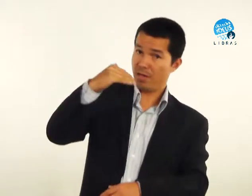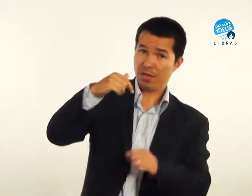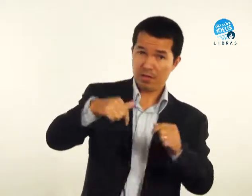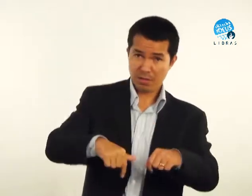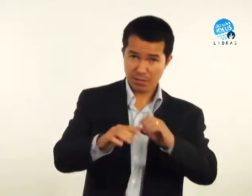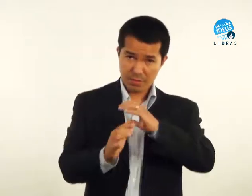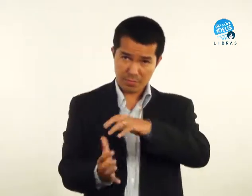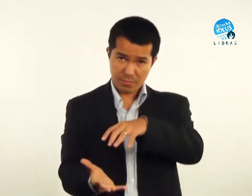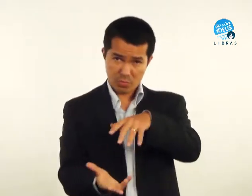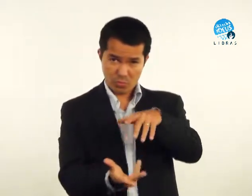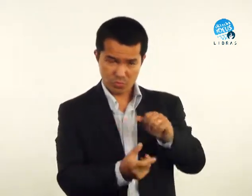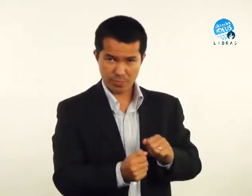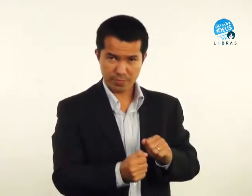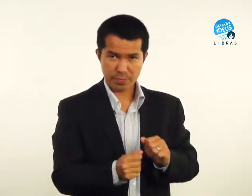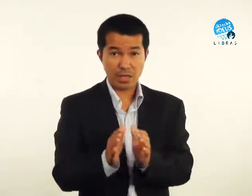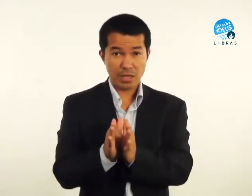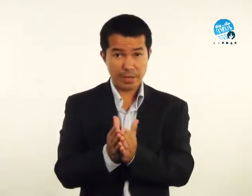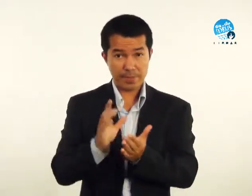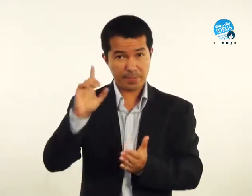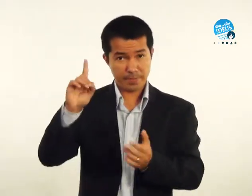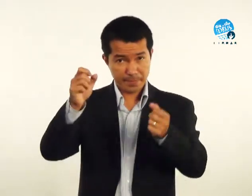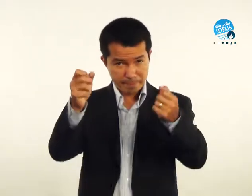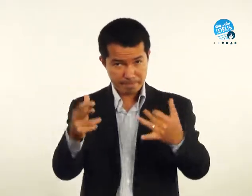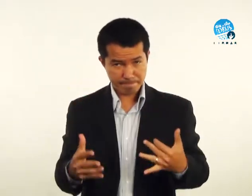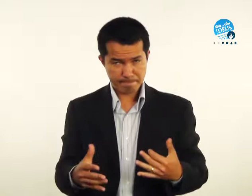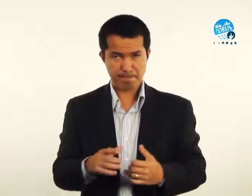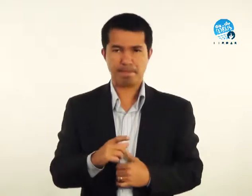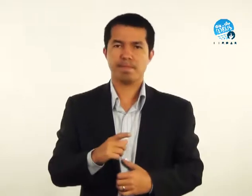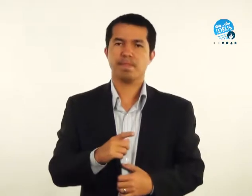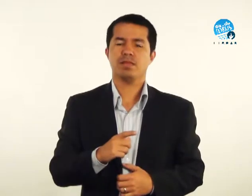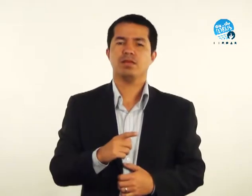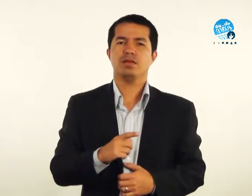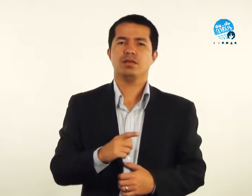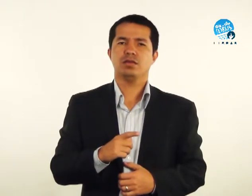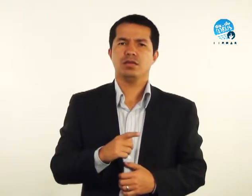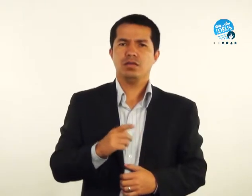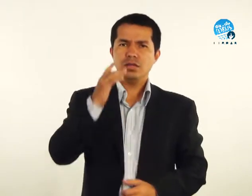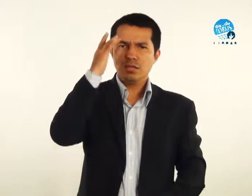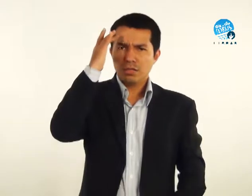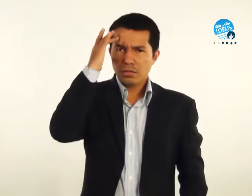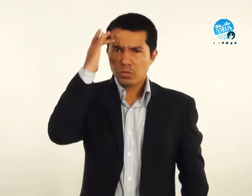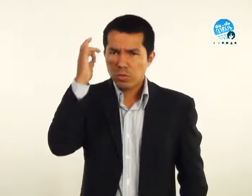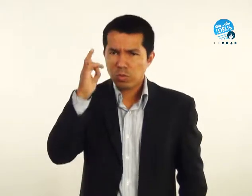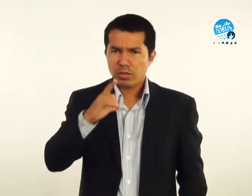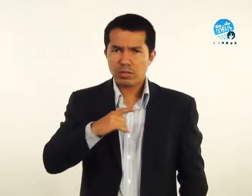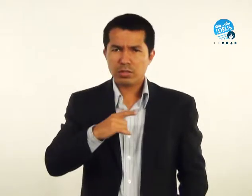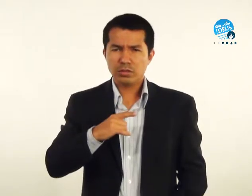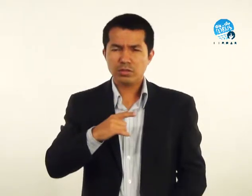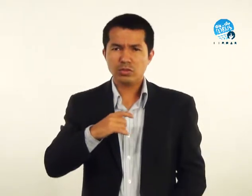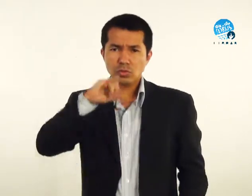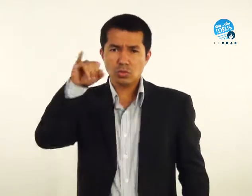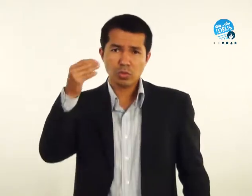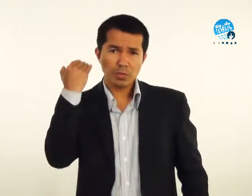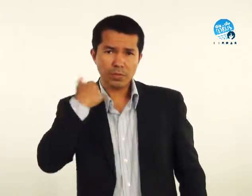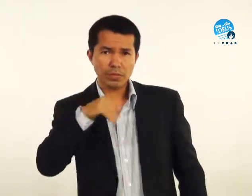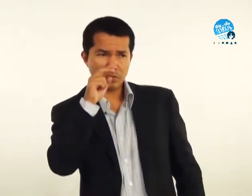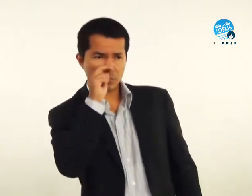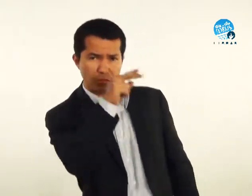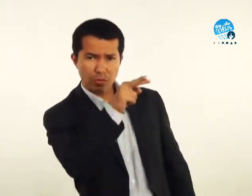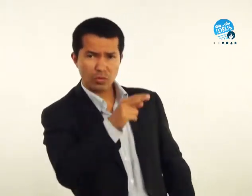assim: no dia seguinte, João viu Jesus vindo na direção dele e disse: aí está o Cordeiro de